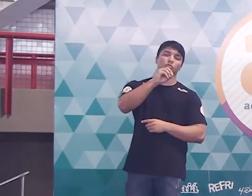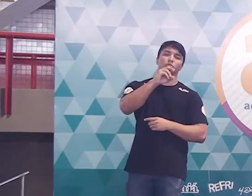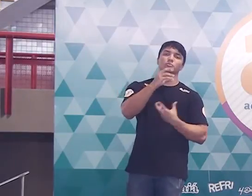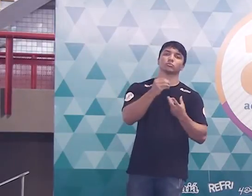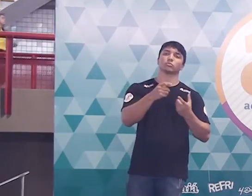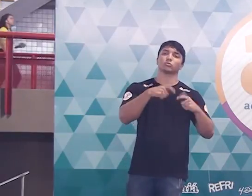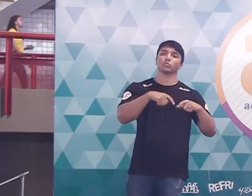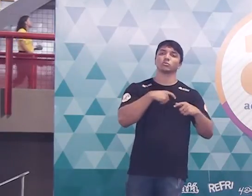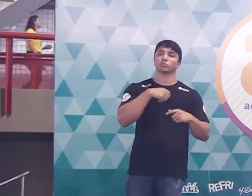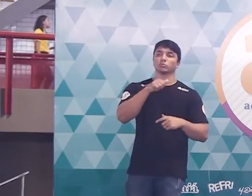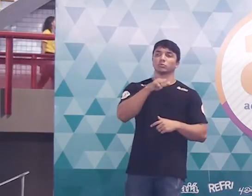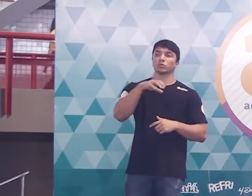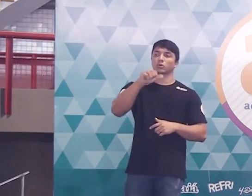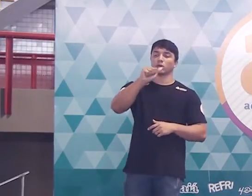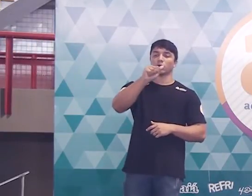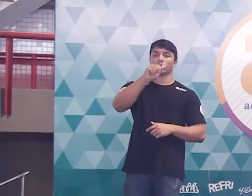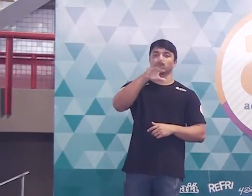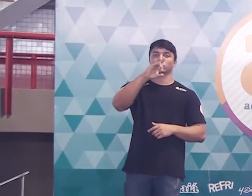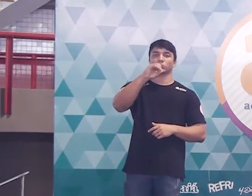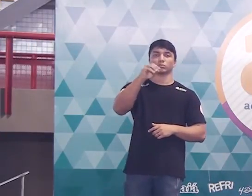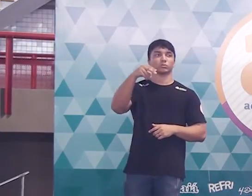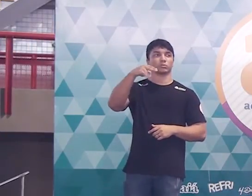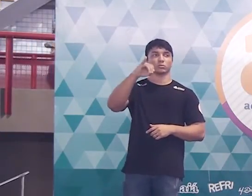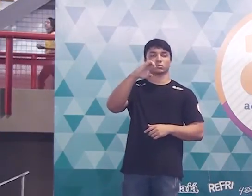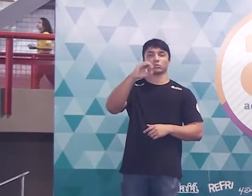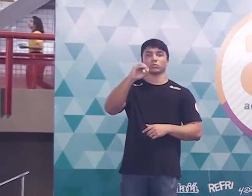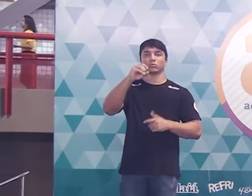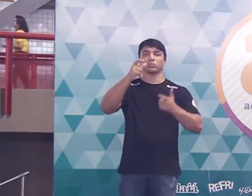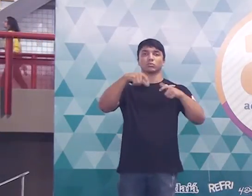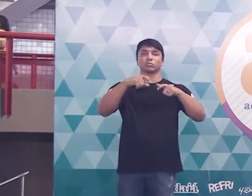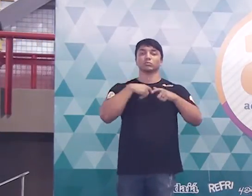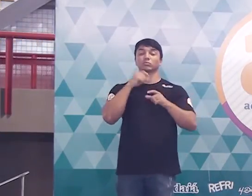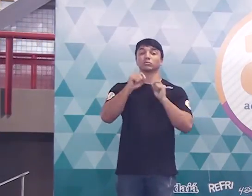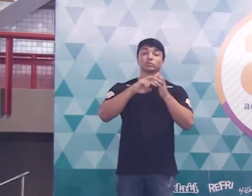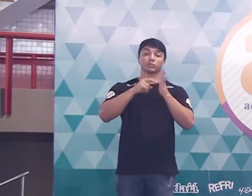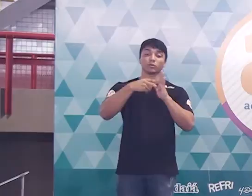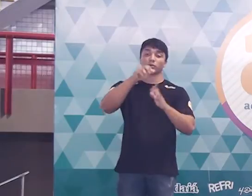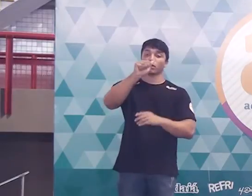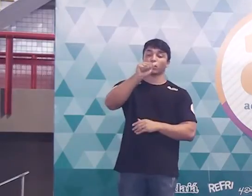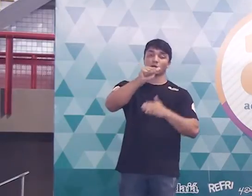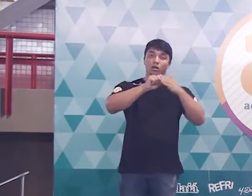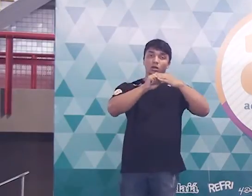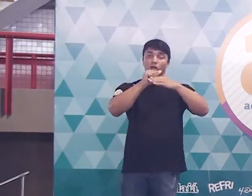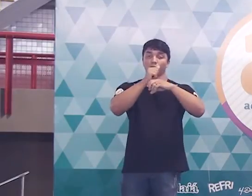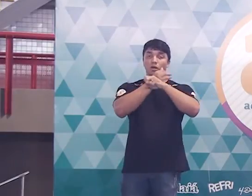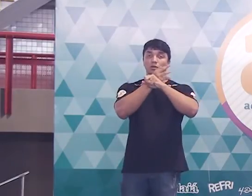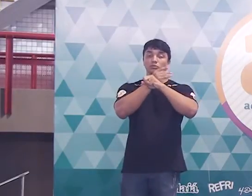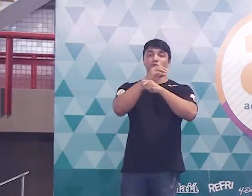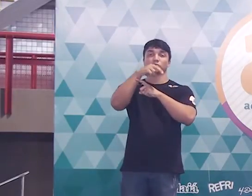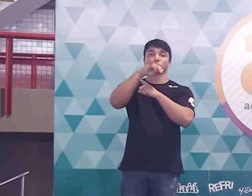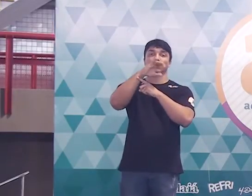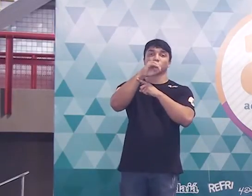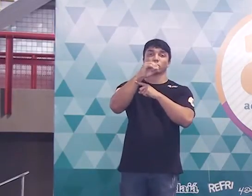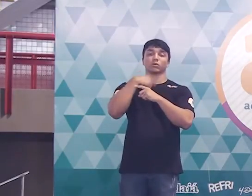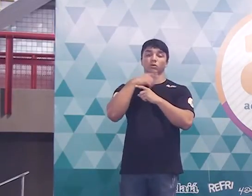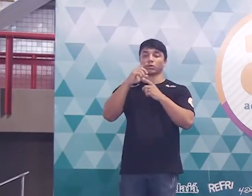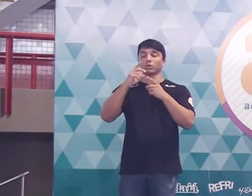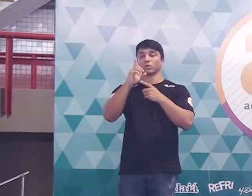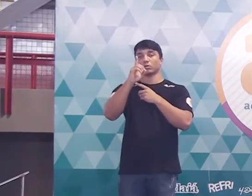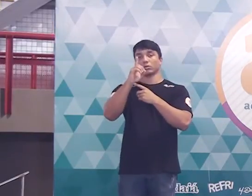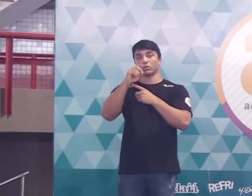nitrogênio no ácido nucleico? O que é um ácido nucleico, gente? DNA e